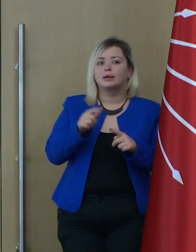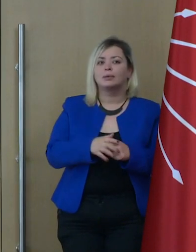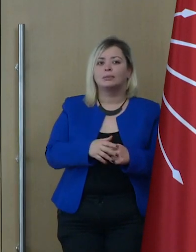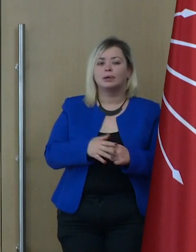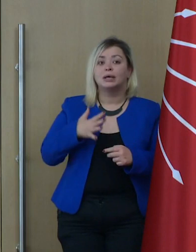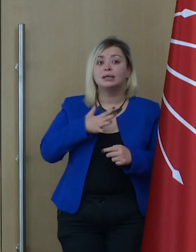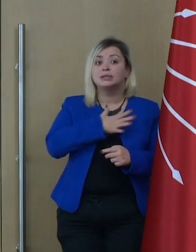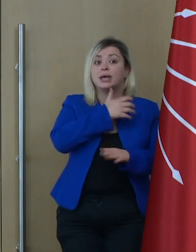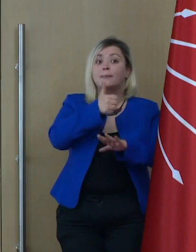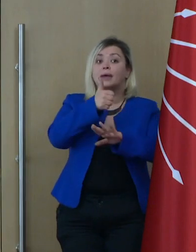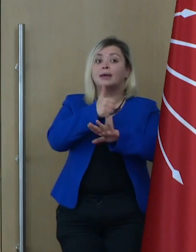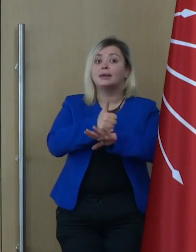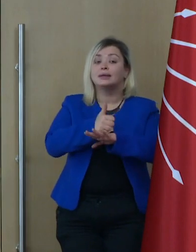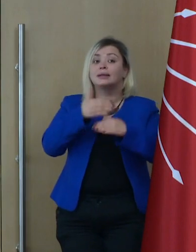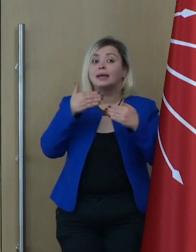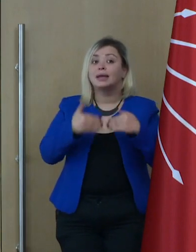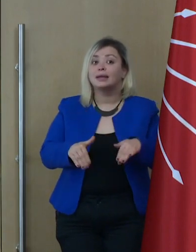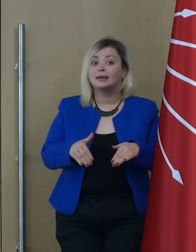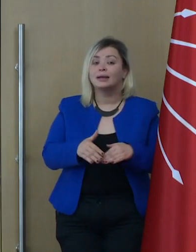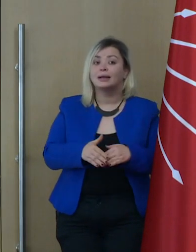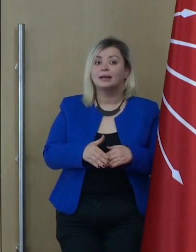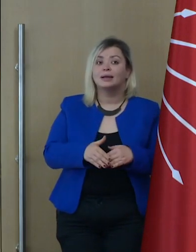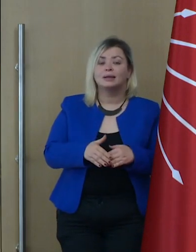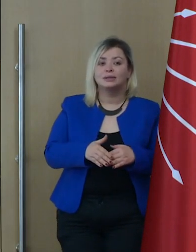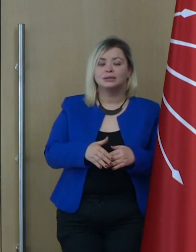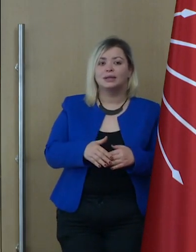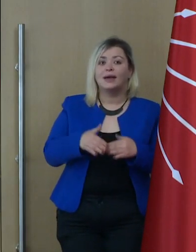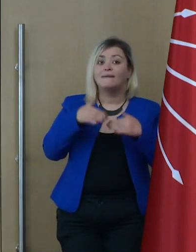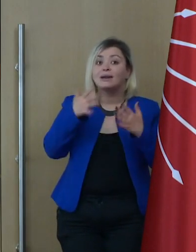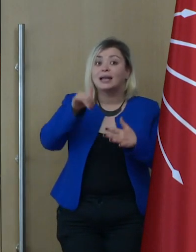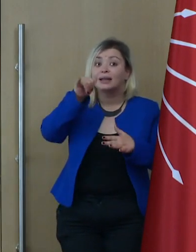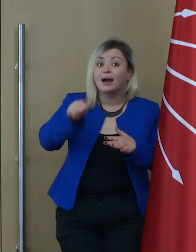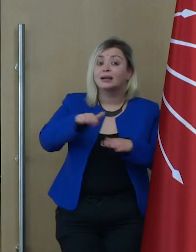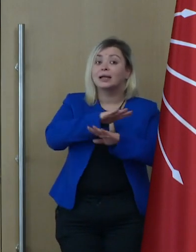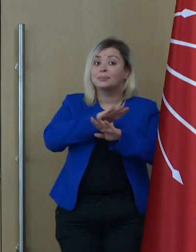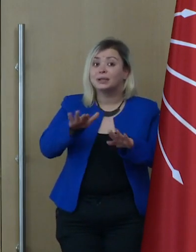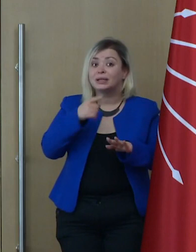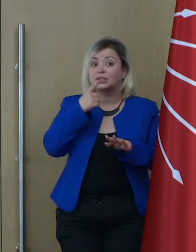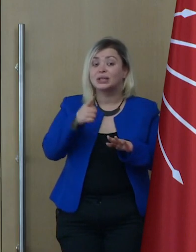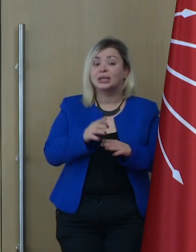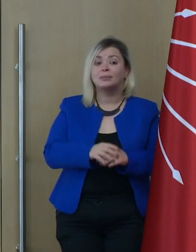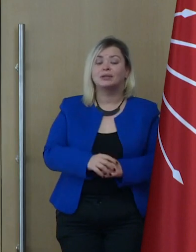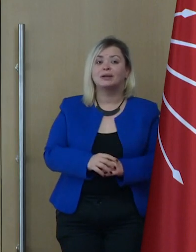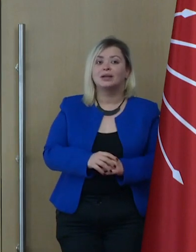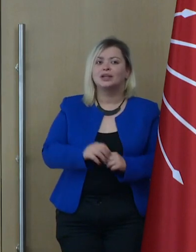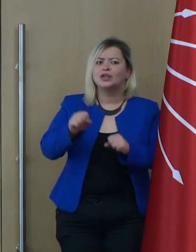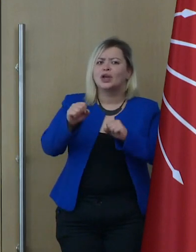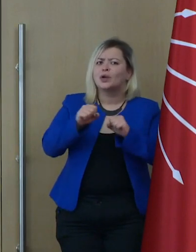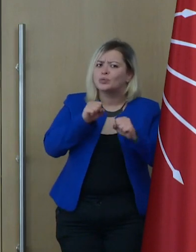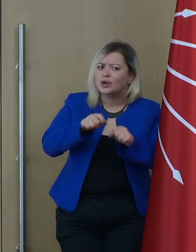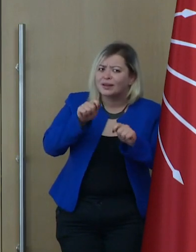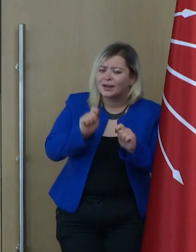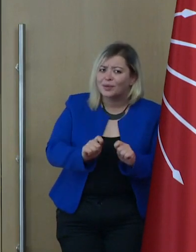CHP iktidarında engellilere tanınan haklar kesilecek diye özellikle bir karşı propaganda yapıldığı ifade